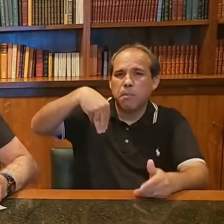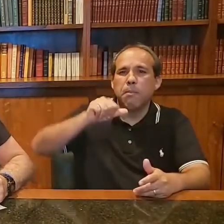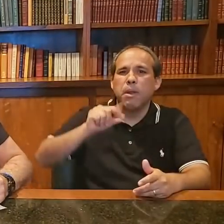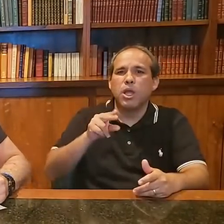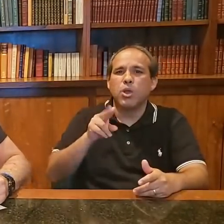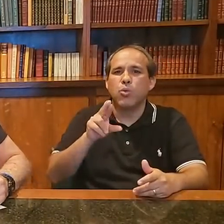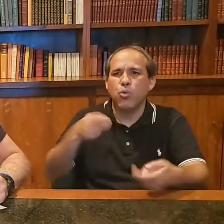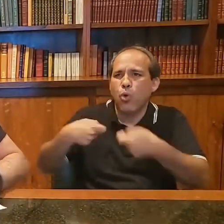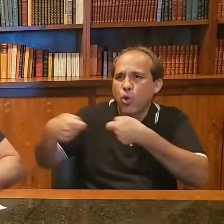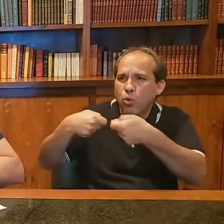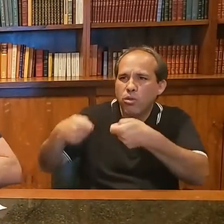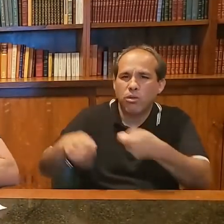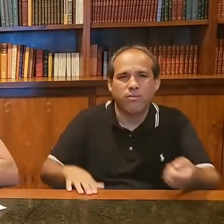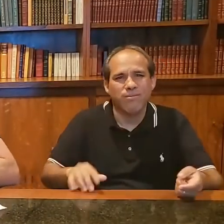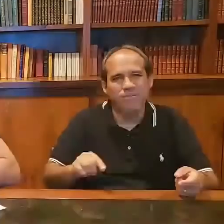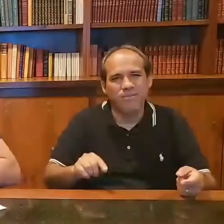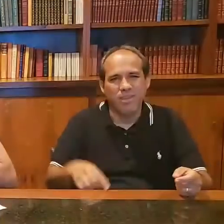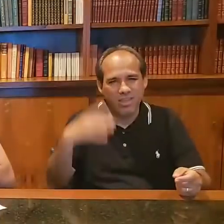Daí, Bento.